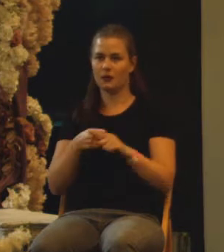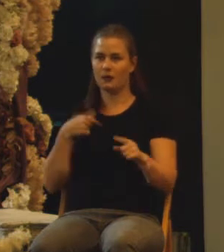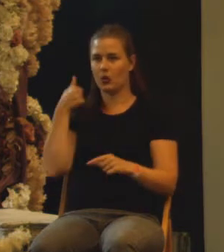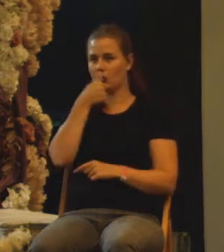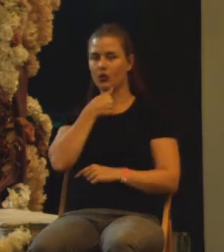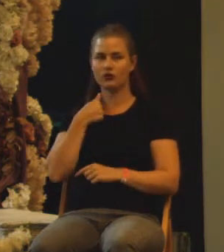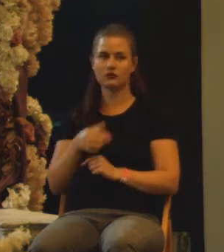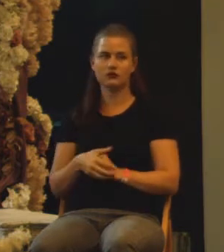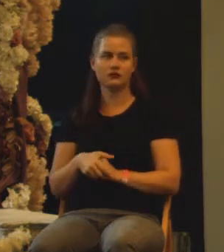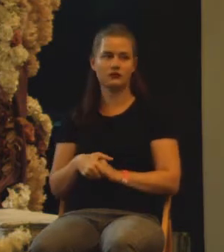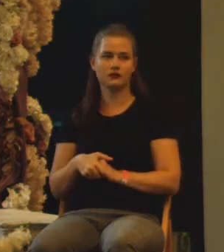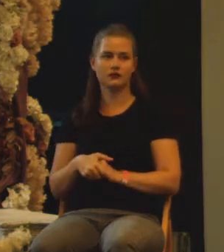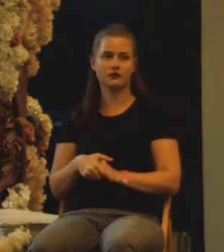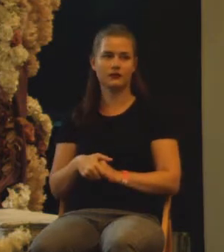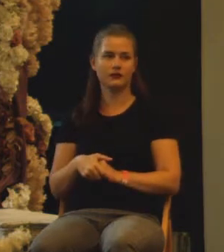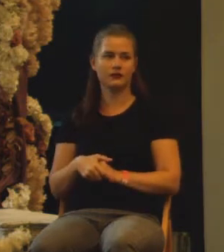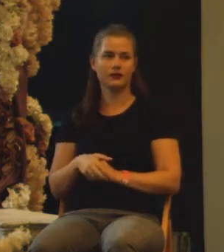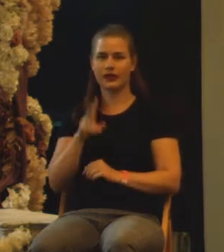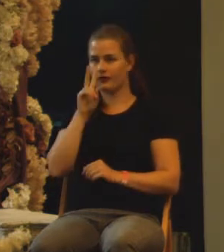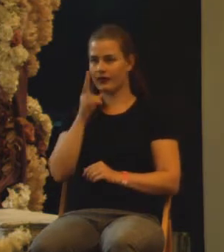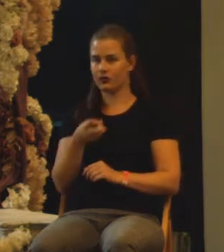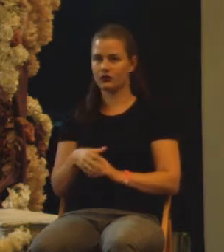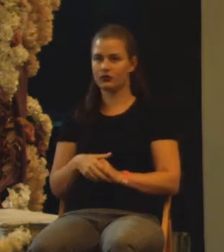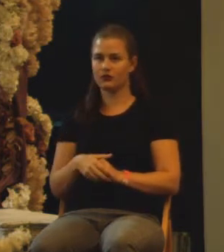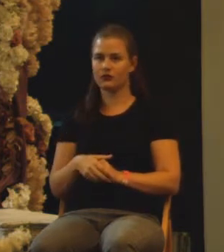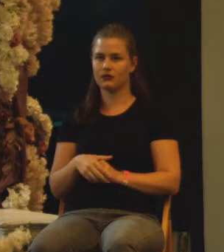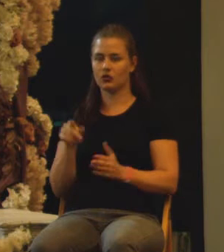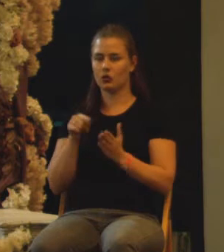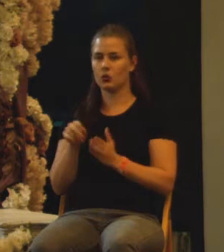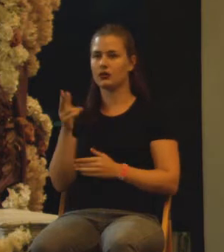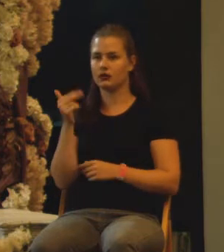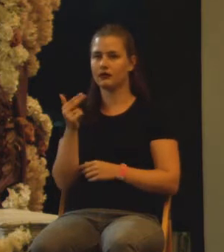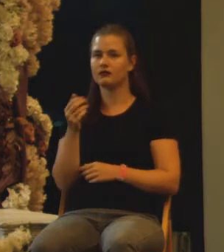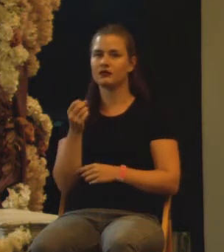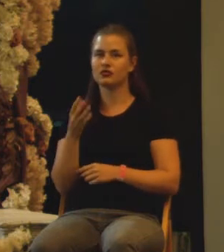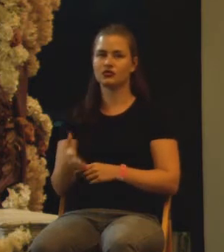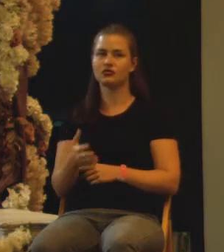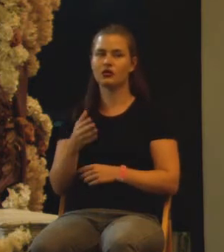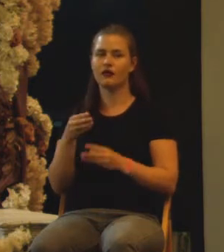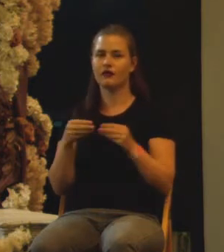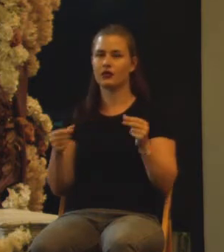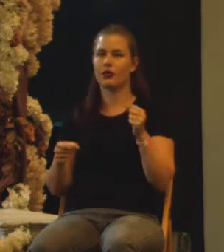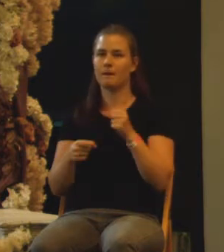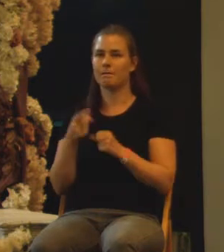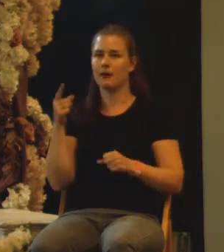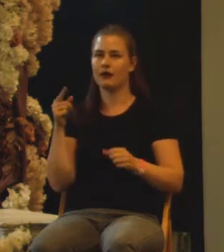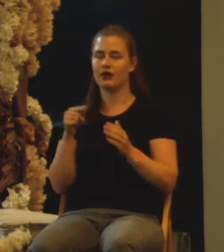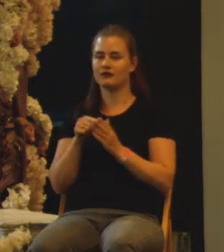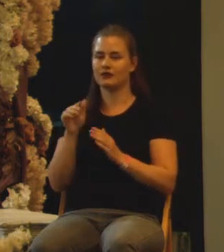думаете, сколько? Курица 2? Курица 2. Хорошо. Весной обычно появляются цыплята.